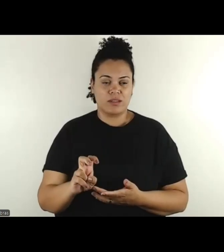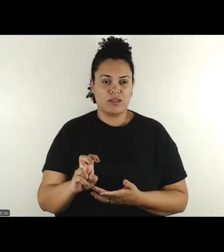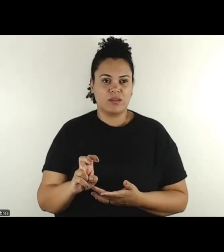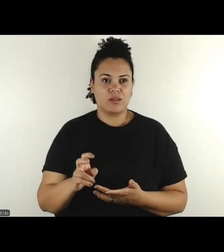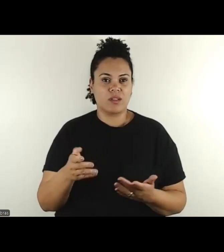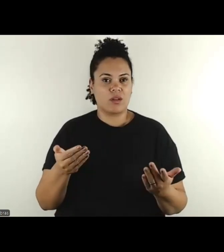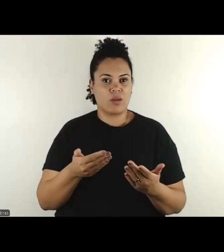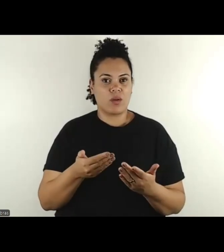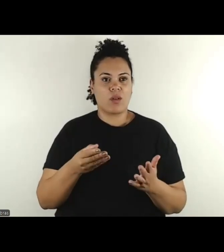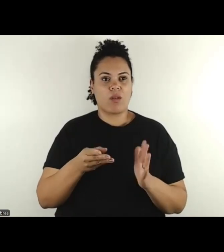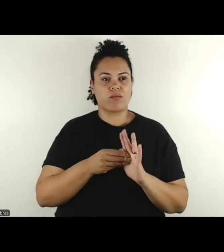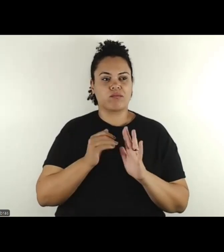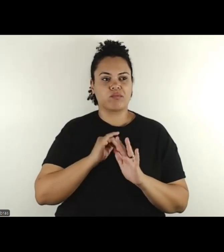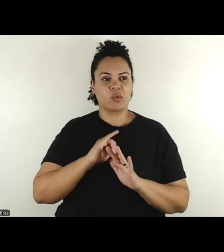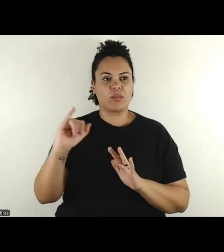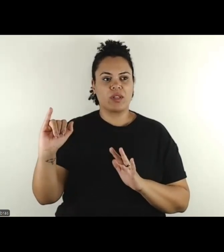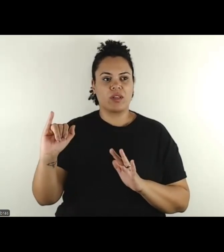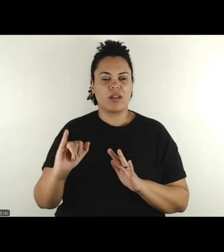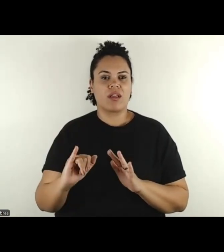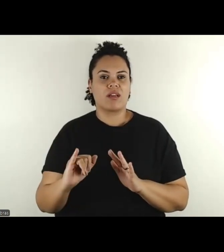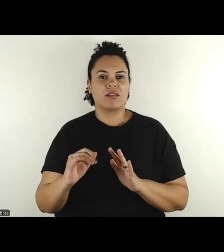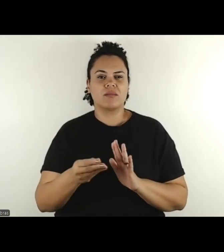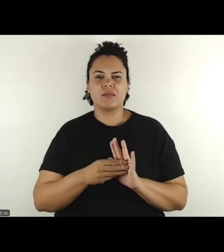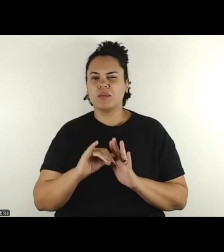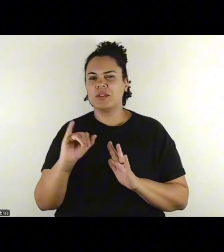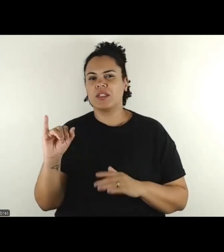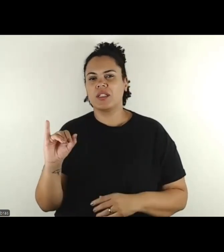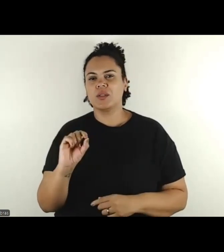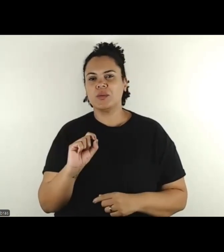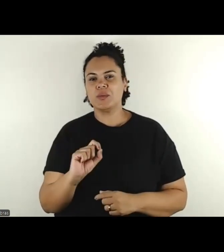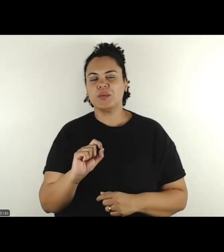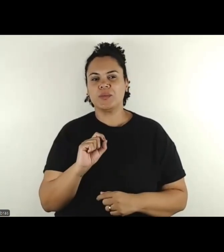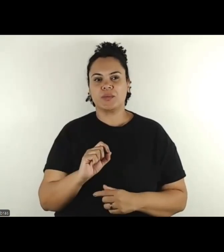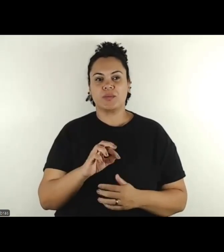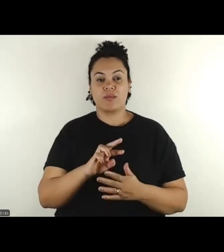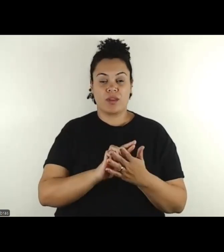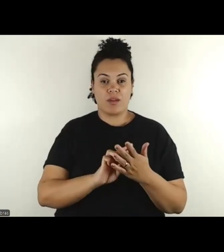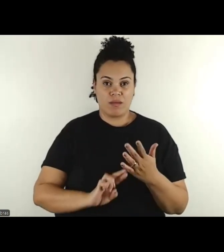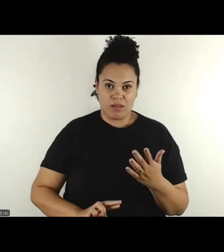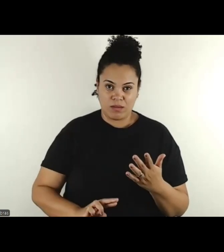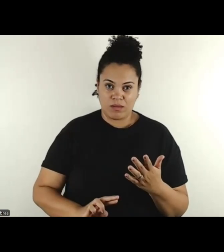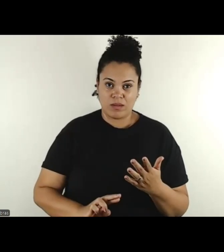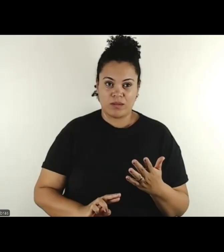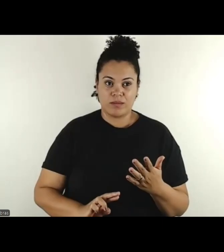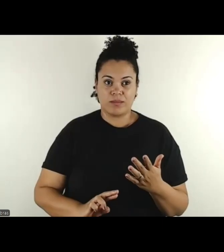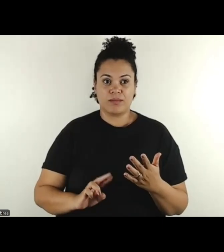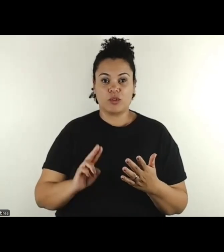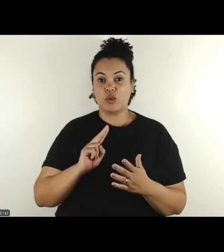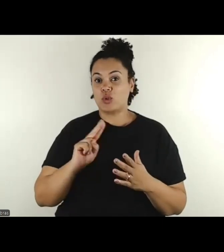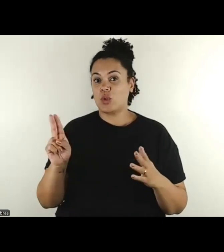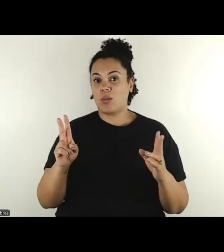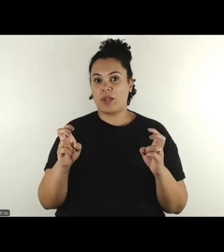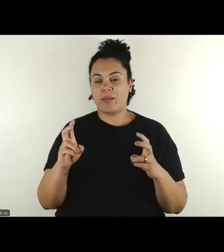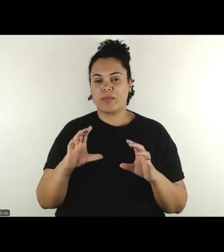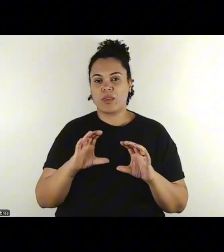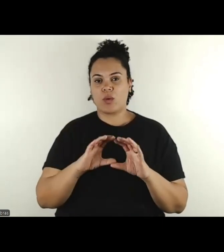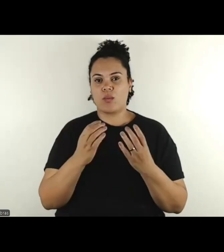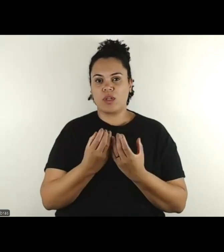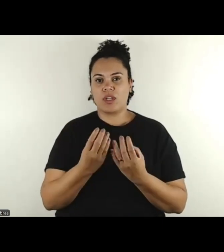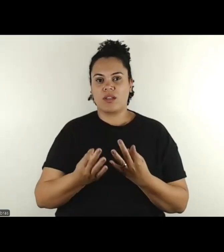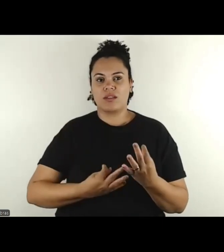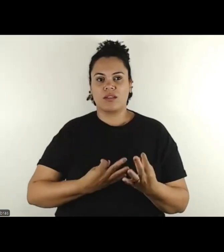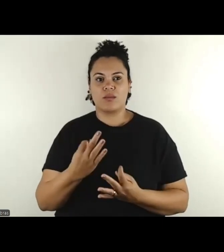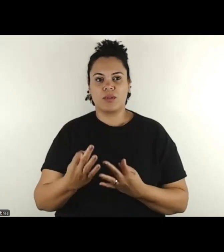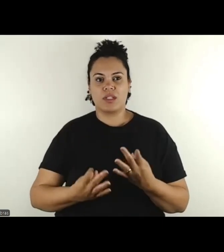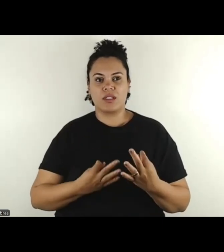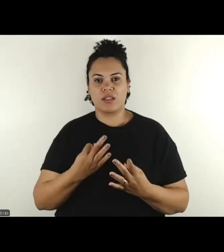foi publicado, acho que na semana passada, semana retrasada, né, o relatório nomeado como As Comunidades Terapêuticas